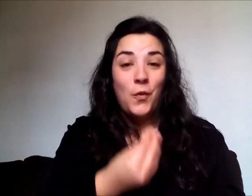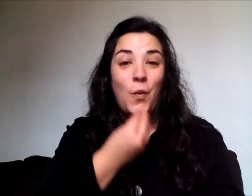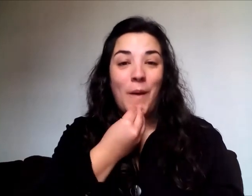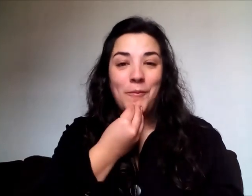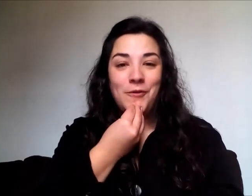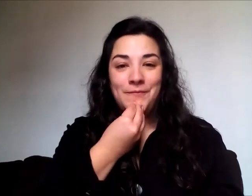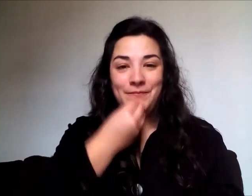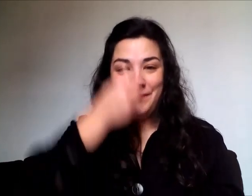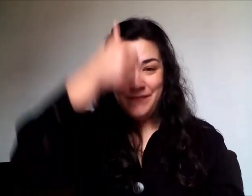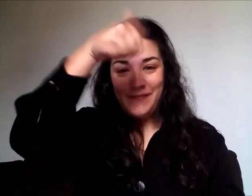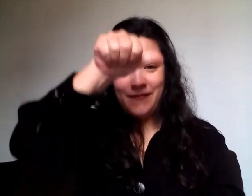Guapo,